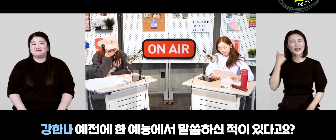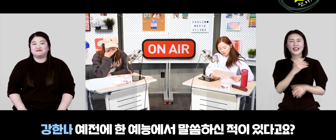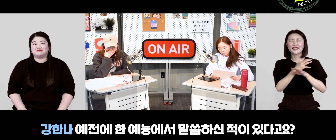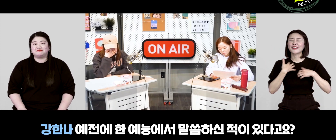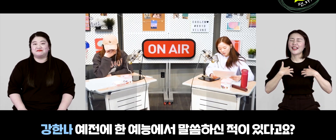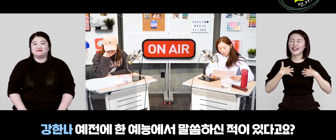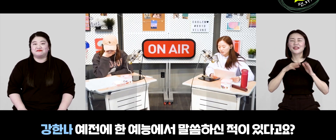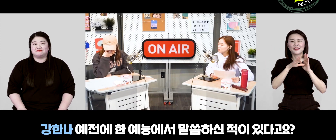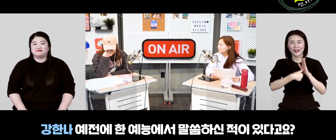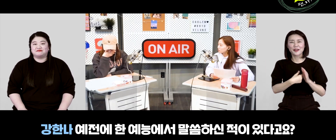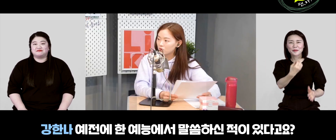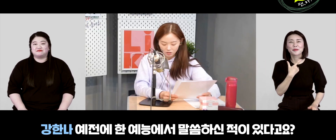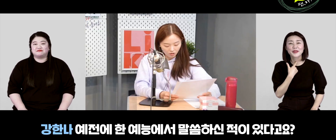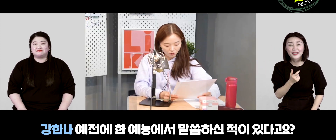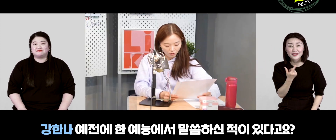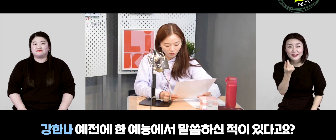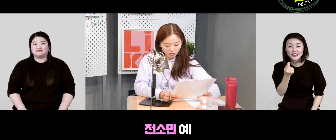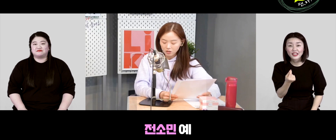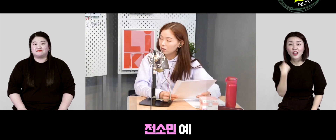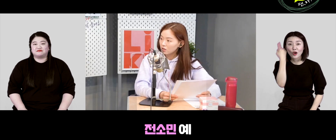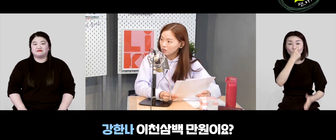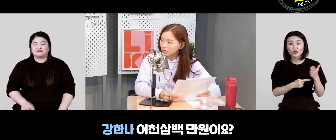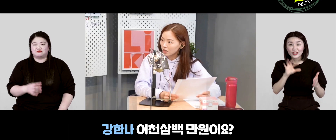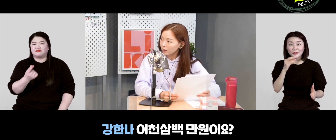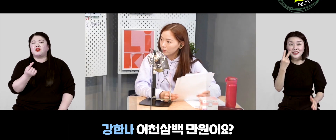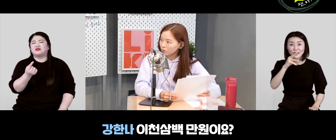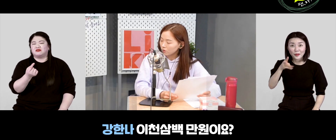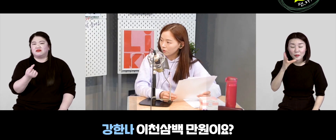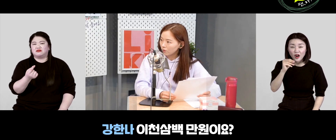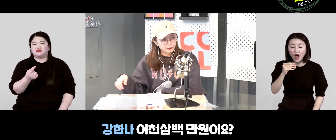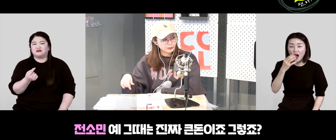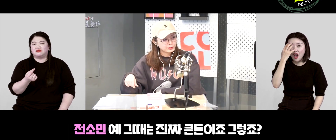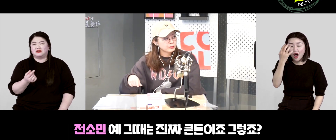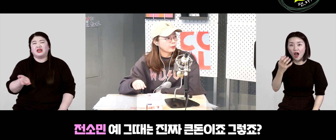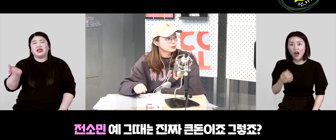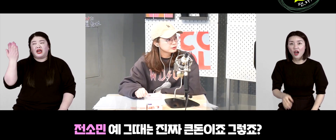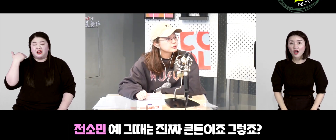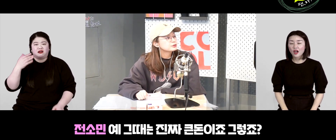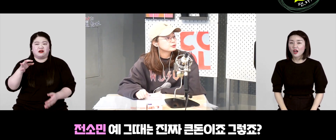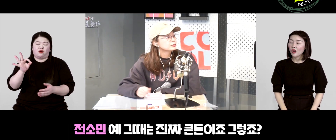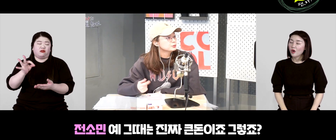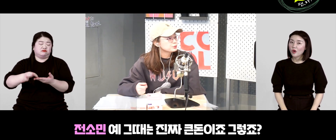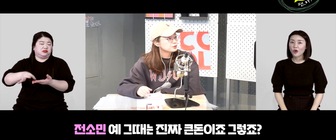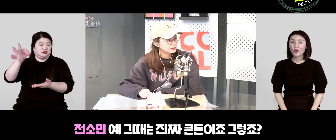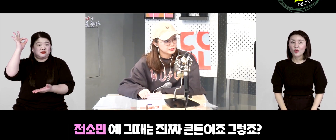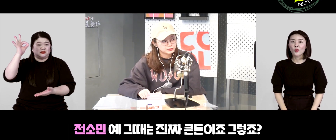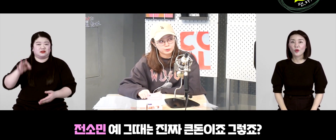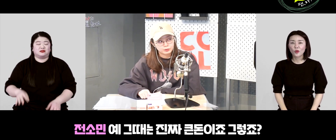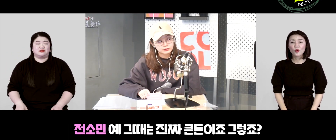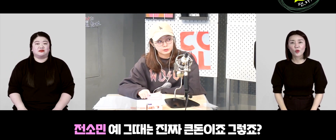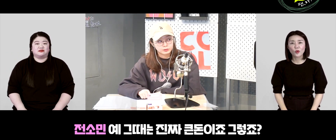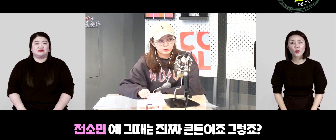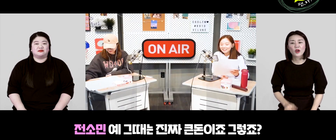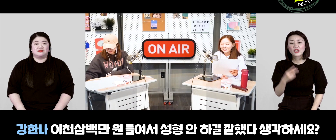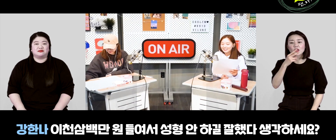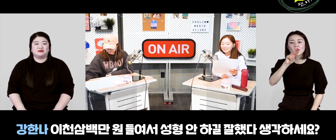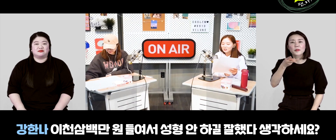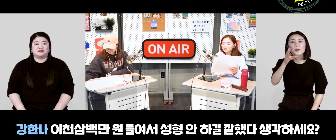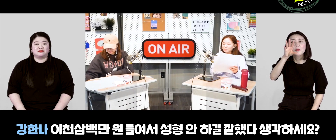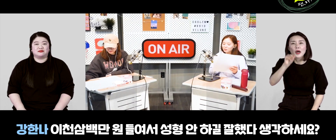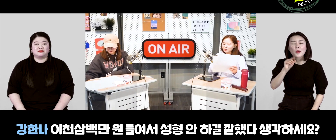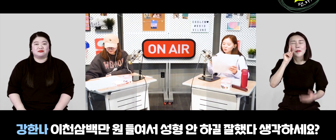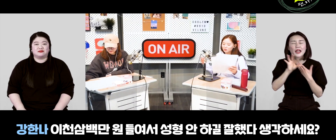예전에 한 예능에서 말씀하신 적이 있다고요? 예. 2,300만 원이요? 예, 그때는 진짜 큰 돈이죠. 그쵸?